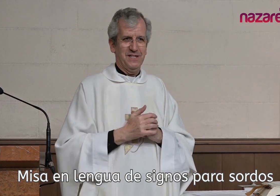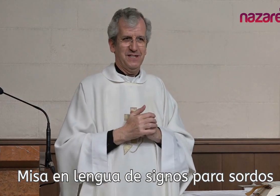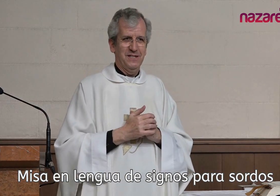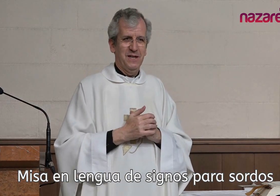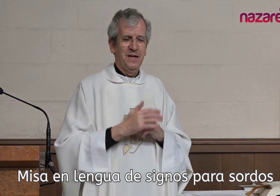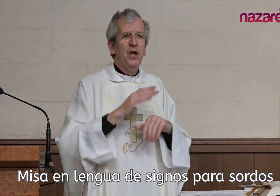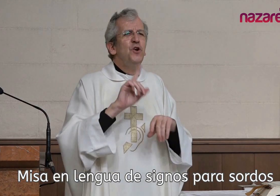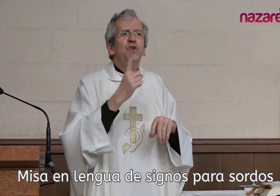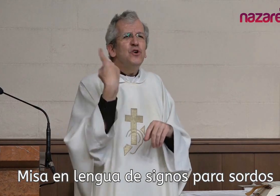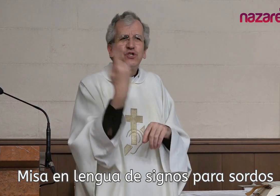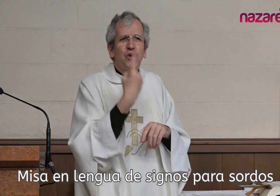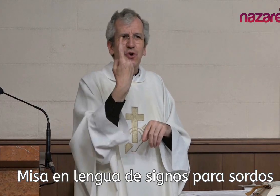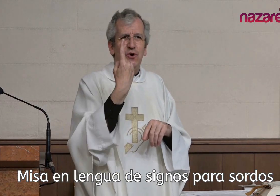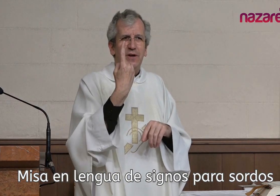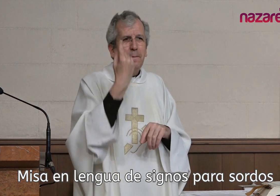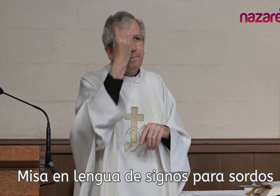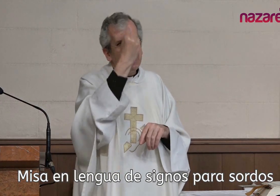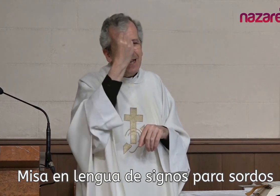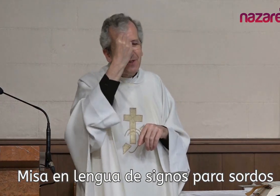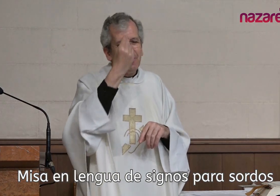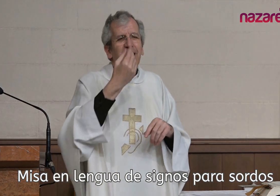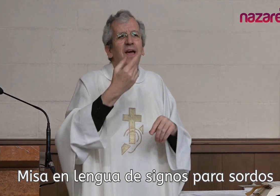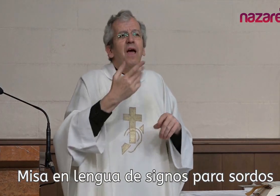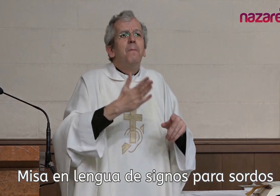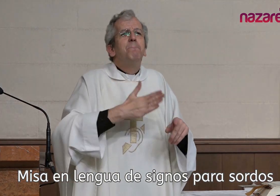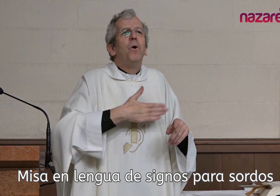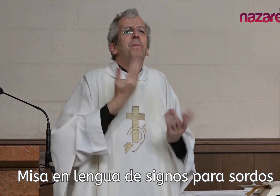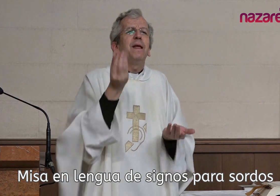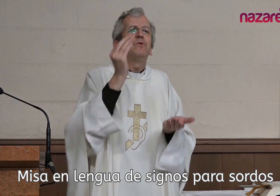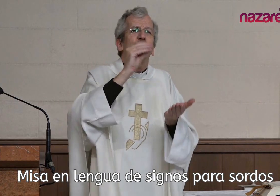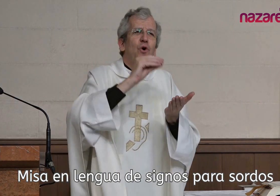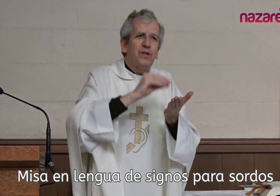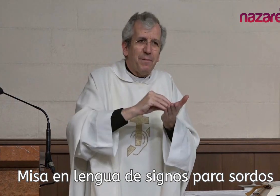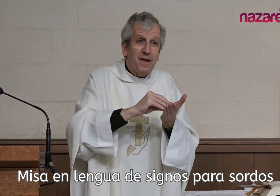después. No solo pensando que volveremos otra